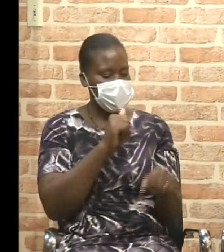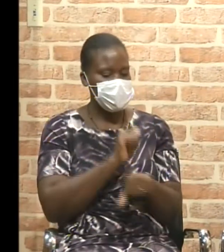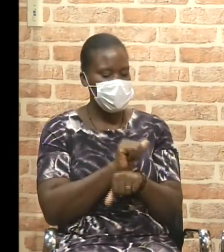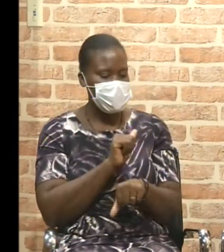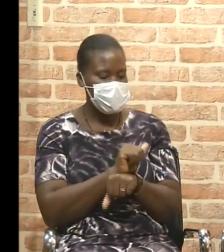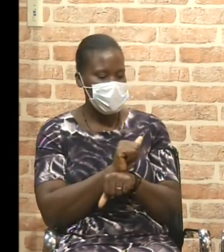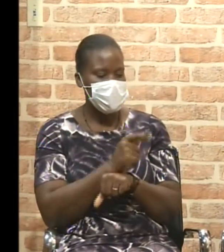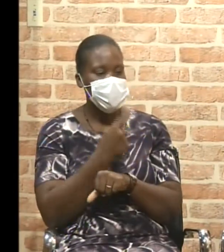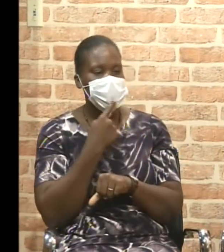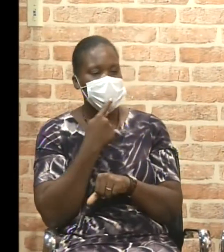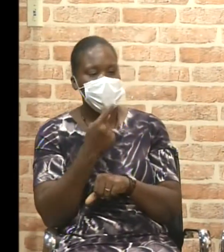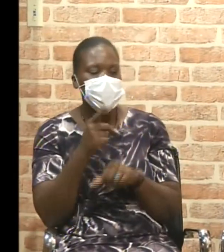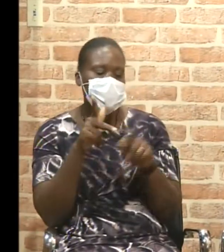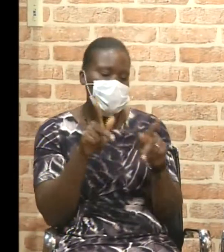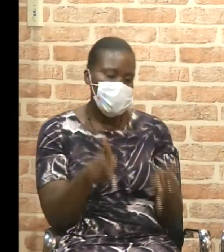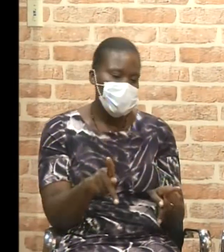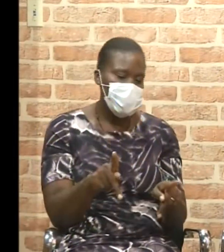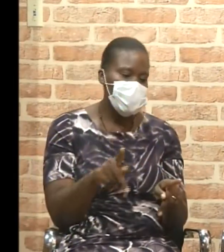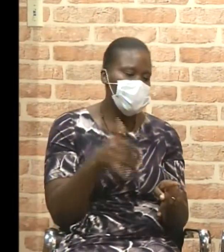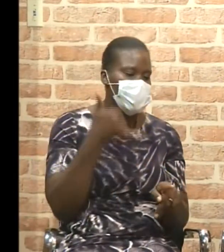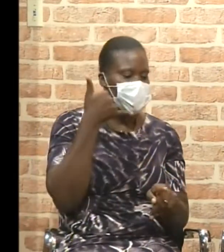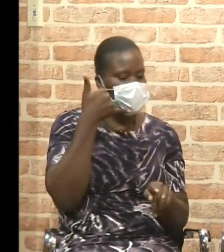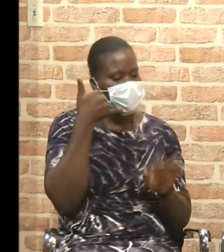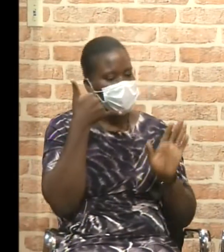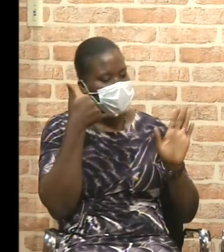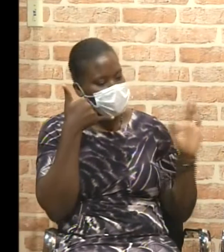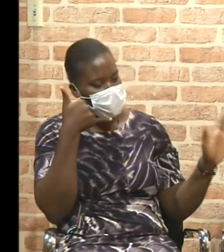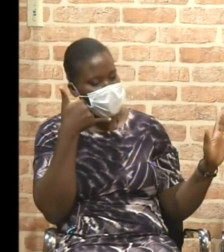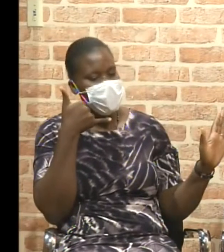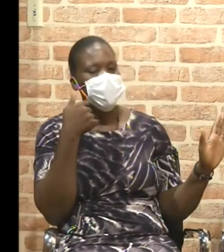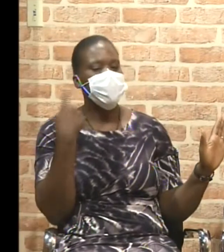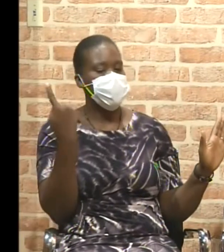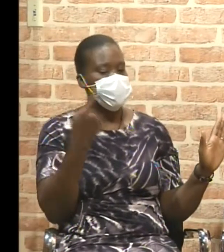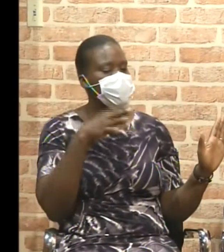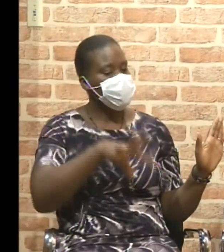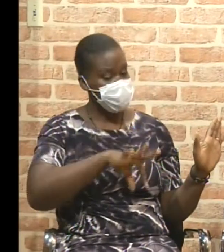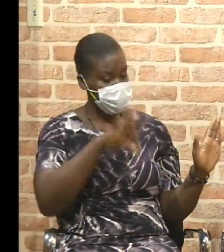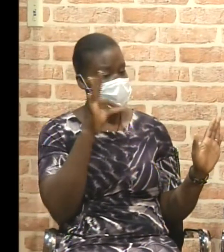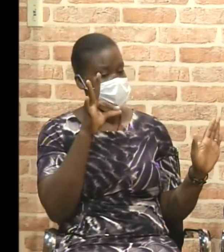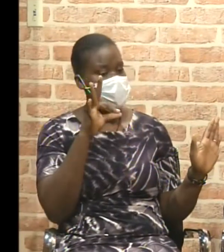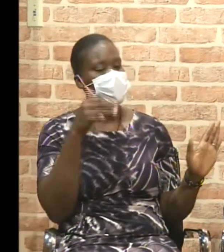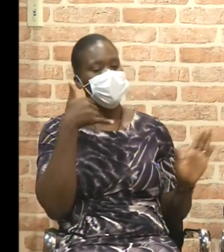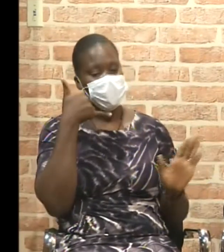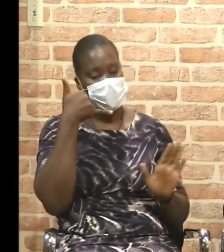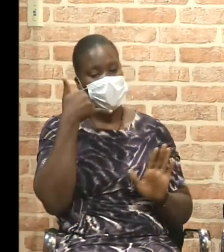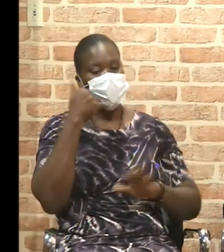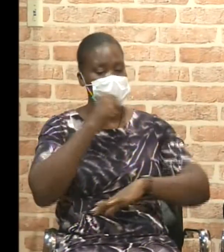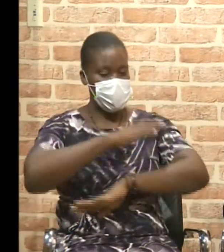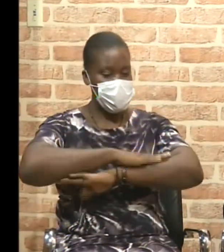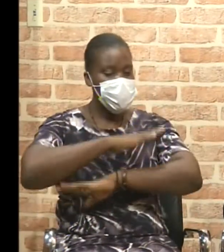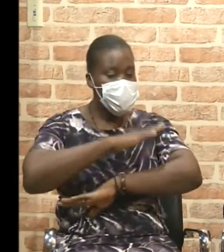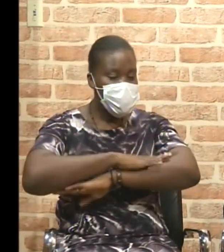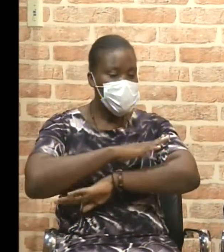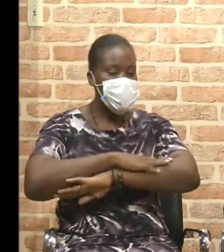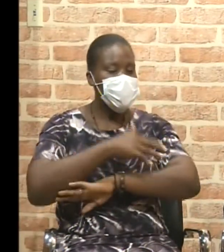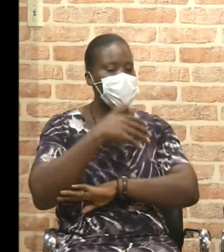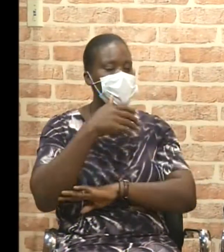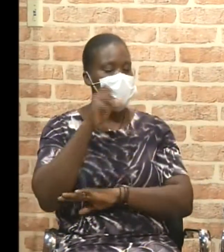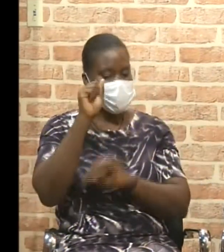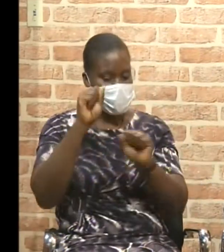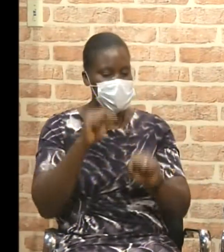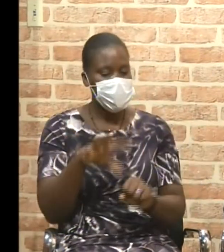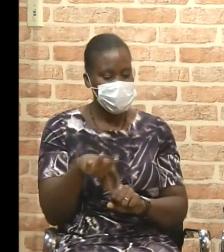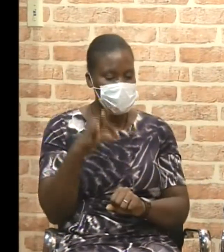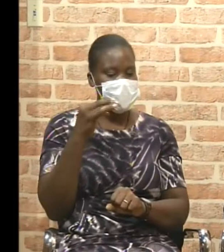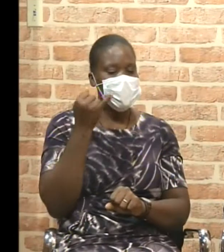Nous dit moun yo, moi même téléphone moi li joignable et téléphone bureau joignable yon façon parce que si moun li a